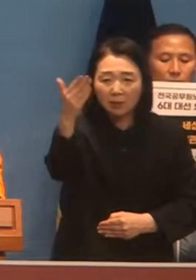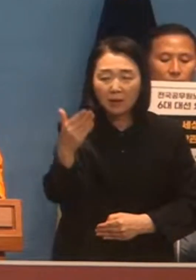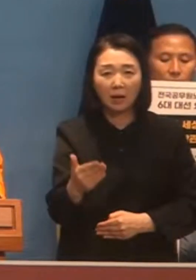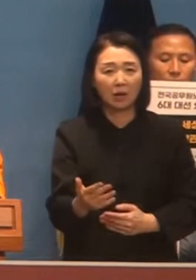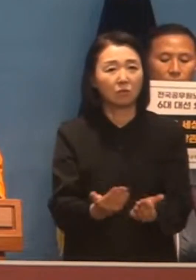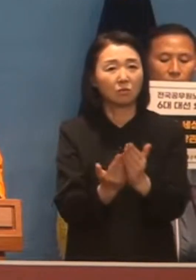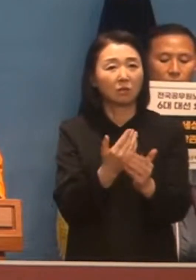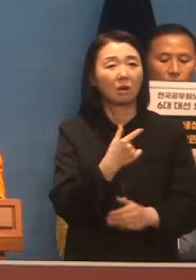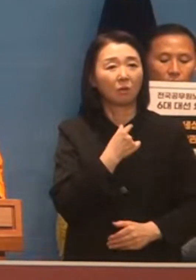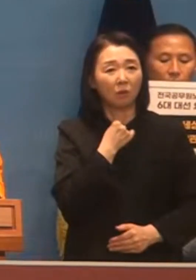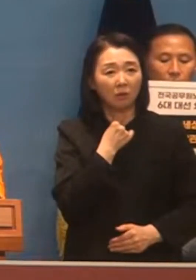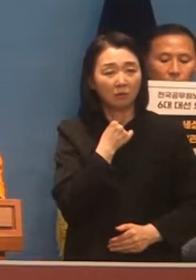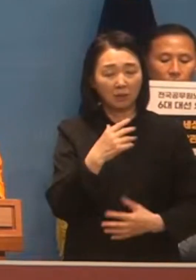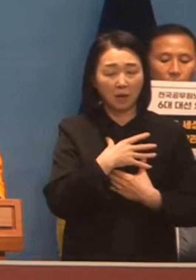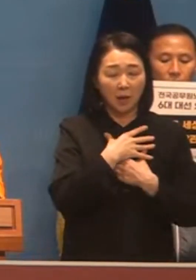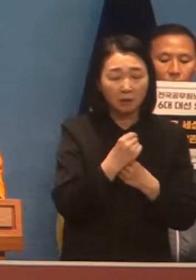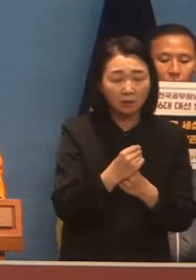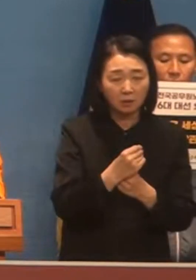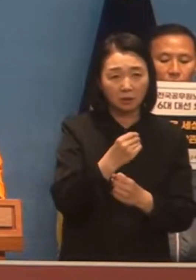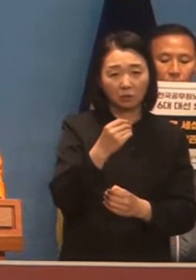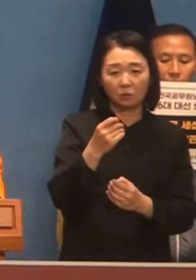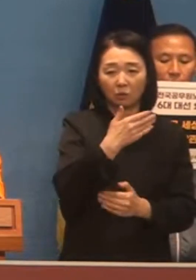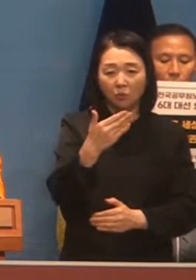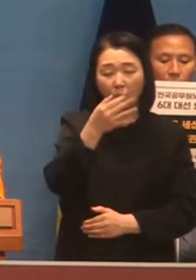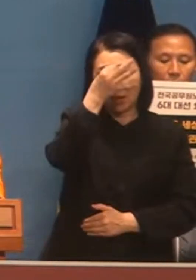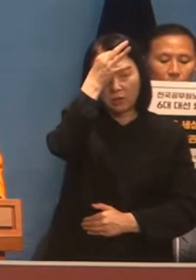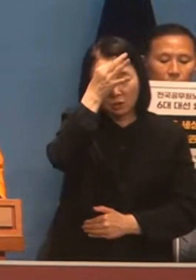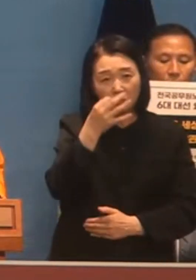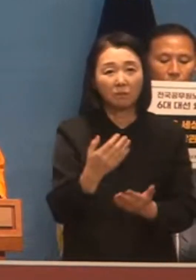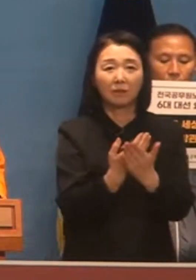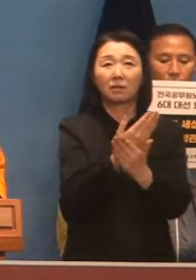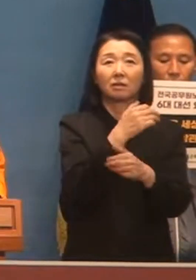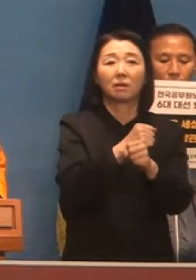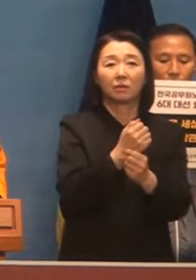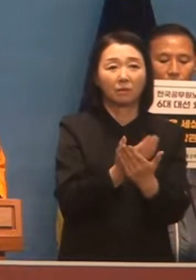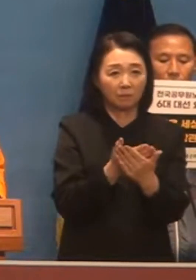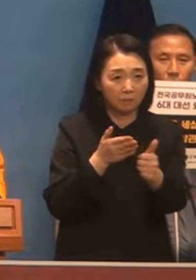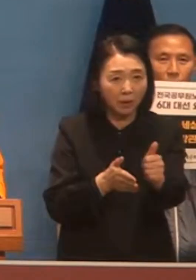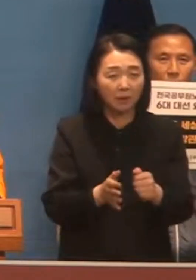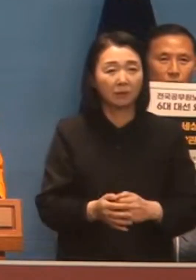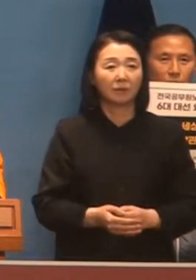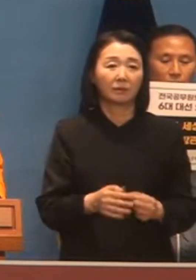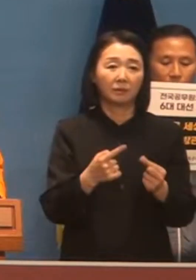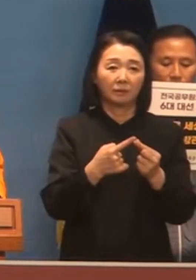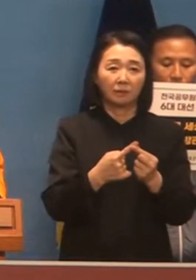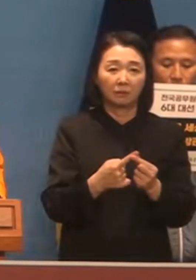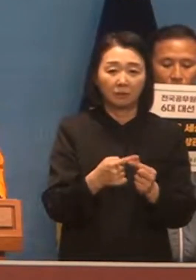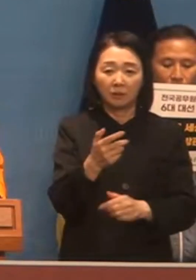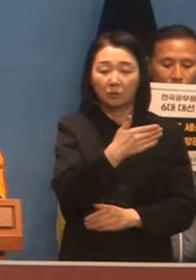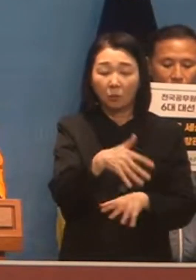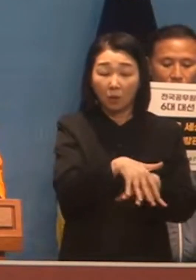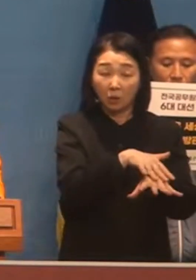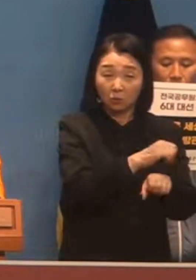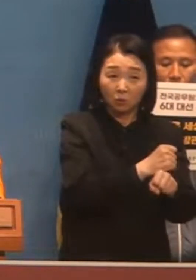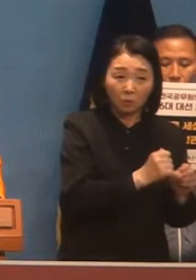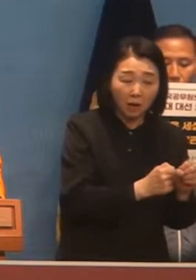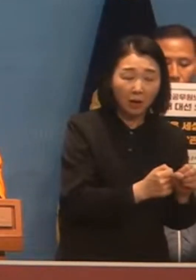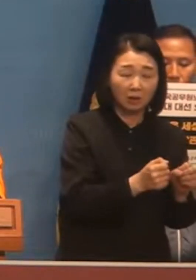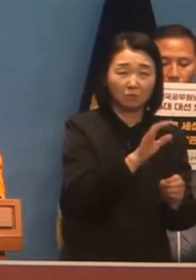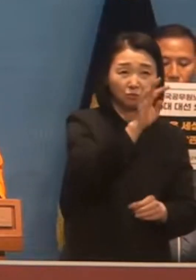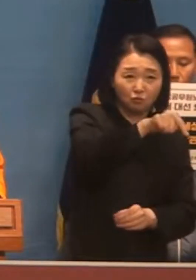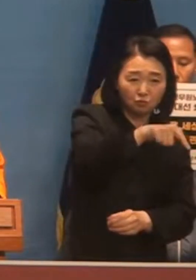육성하고 안정적으로 소방 기술이 발전할 수 있는 체계를 구축하라. 하나, 소방노조 설립까지를